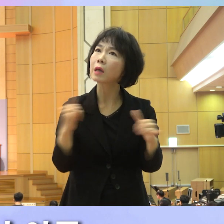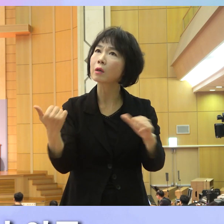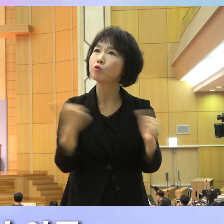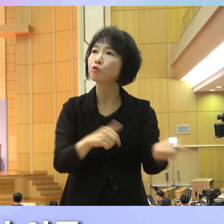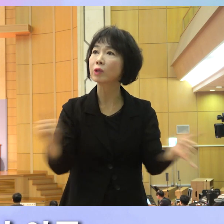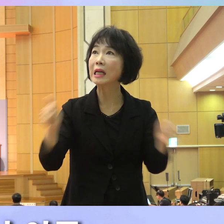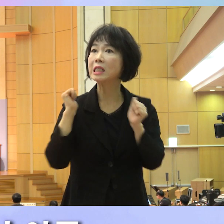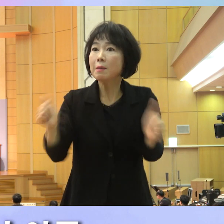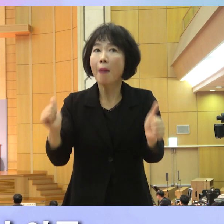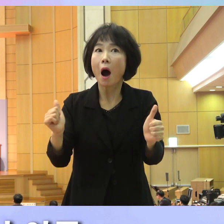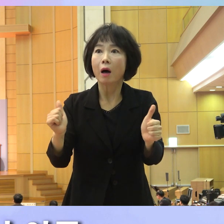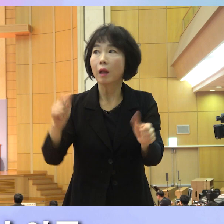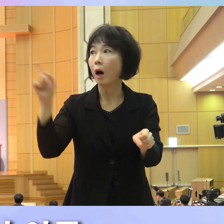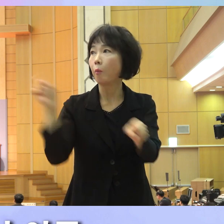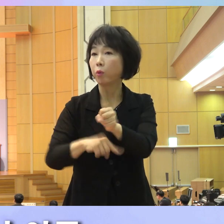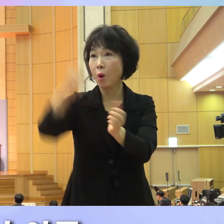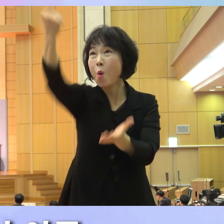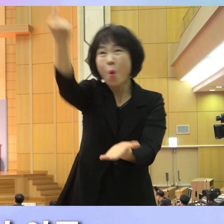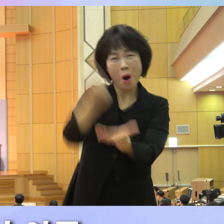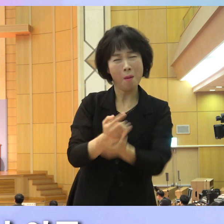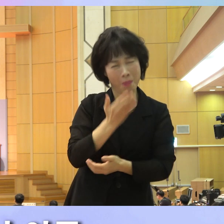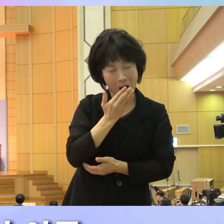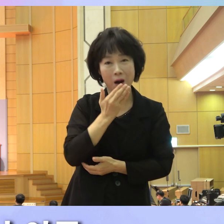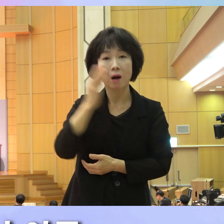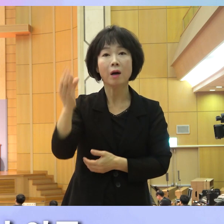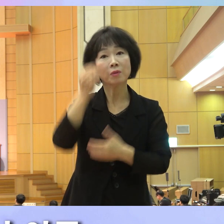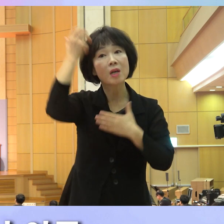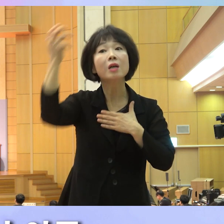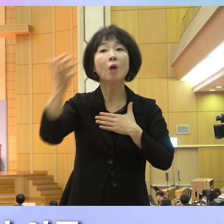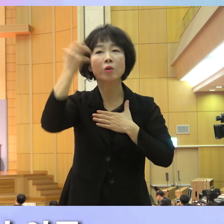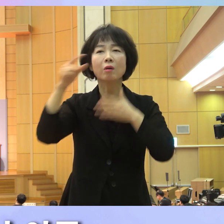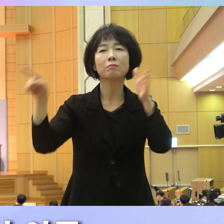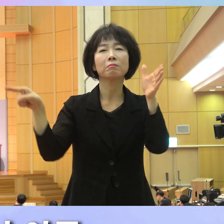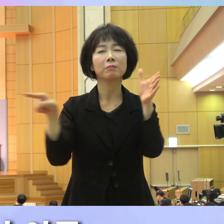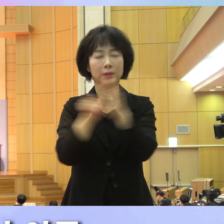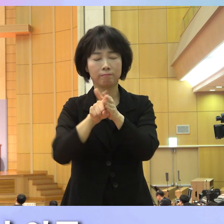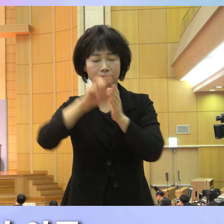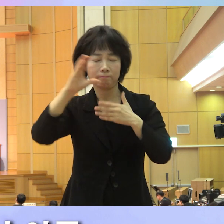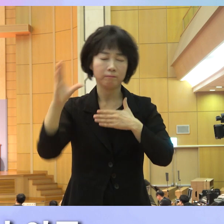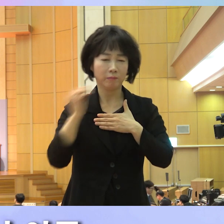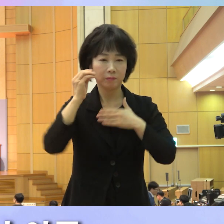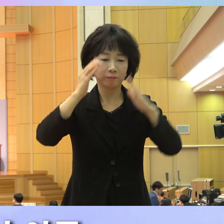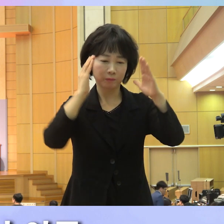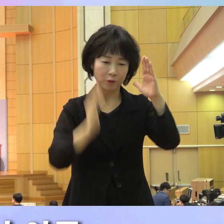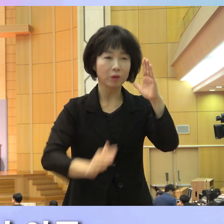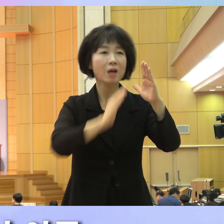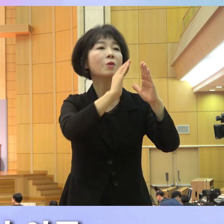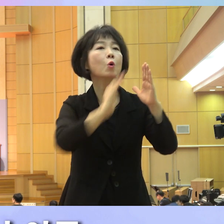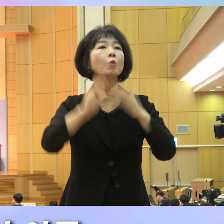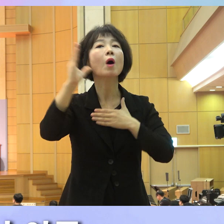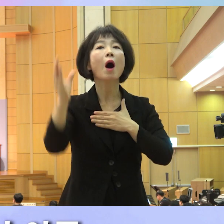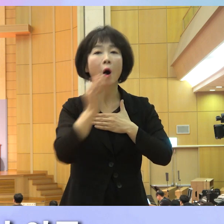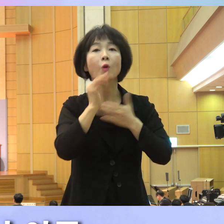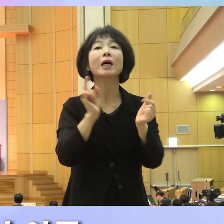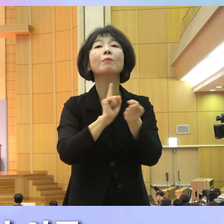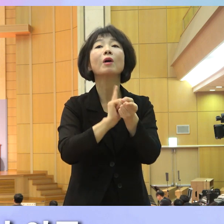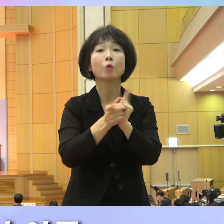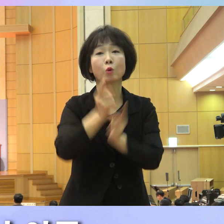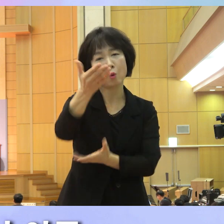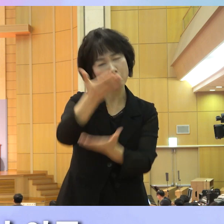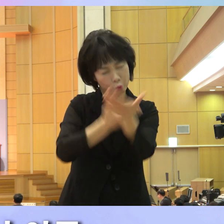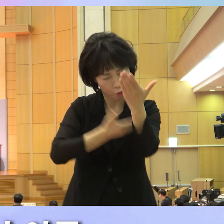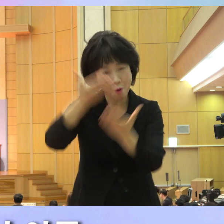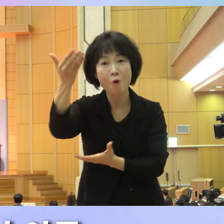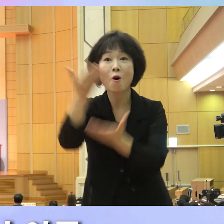저리로서 산자와 죽은 자를 심판하러 오시리라. 성령을 믿사오며 거룩한 공회와